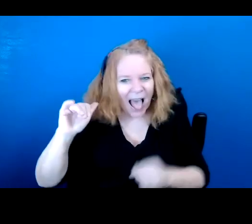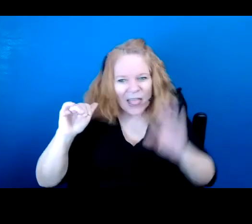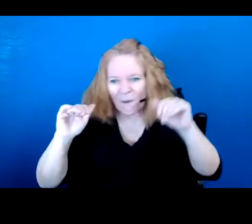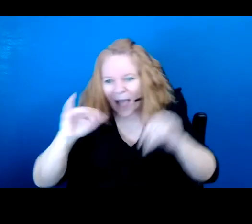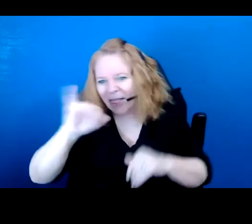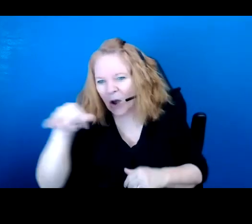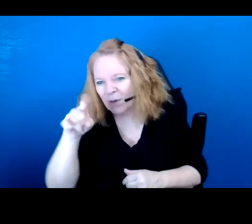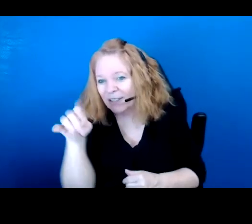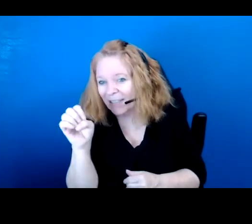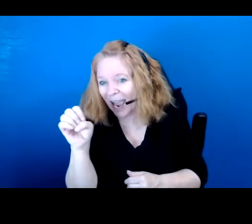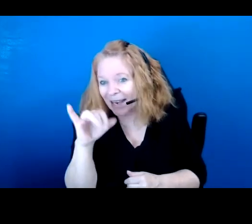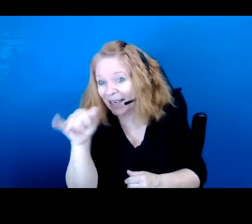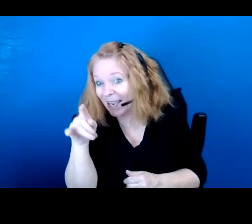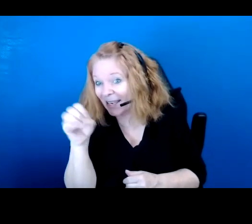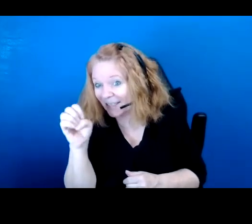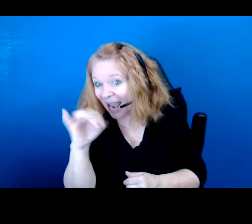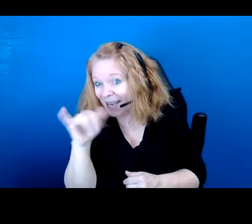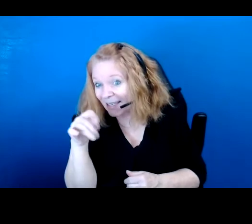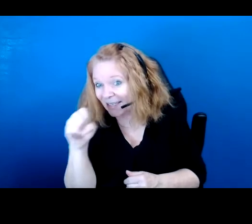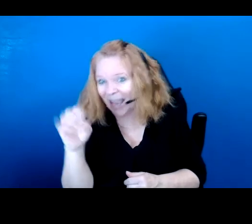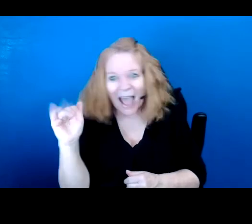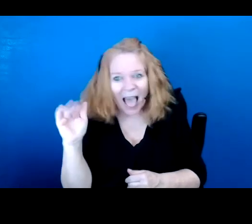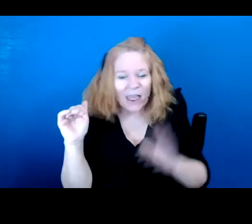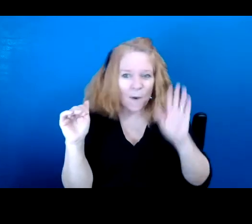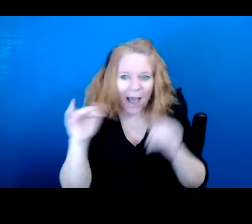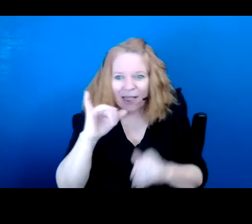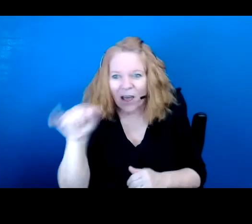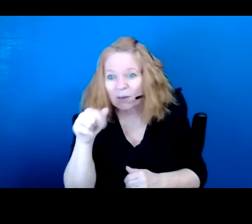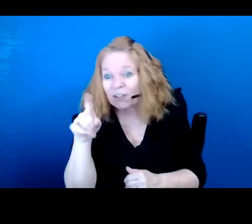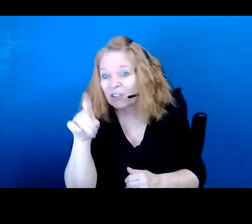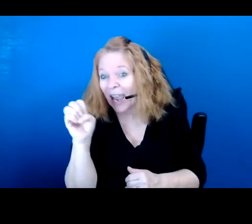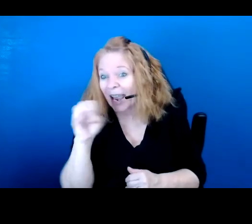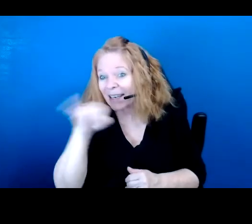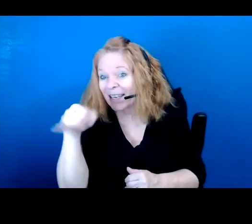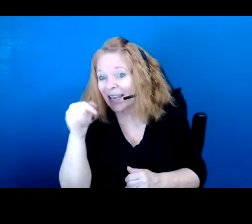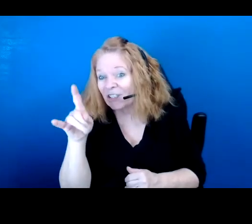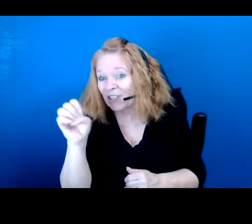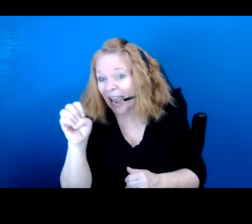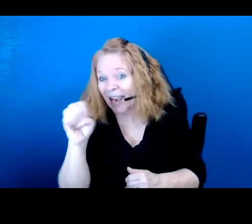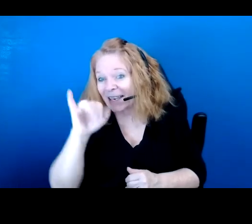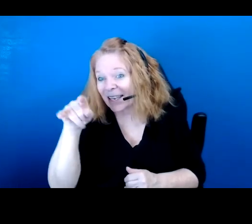saludos hola hola jey jey jey jey saludos